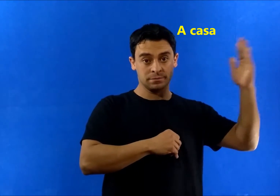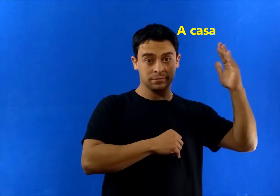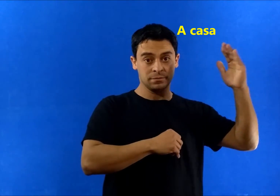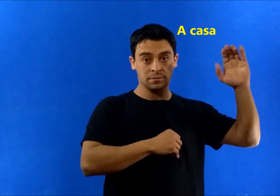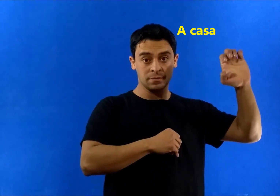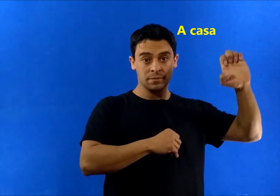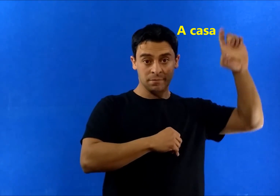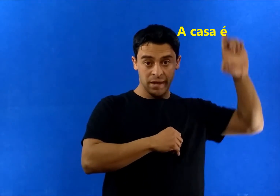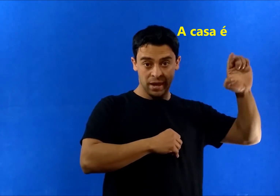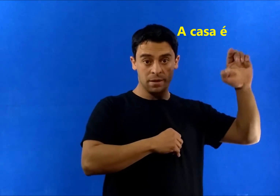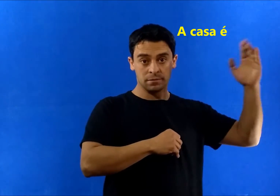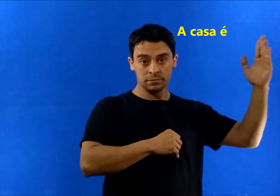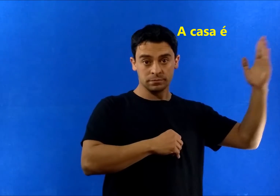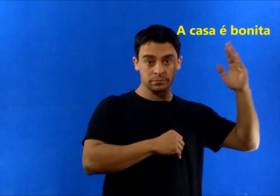casa é